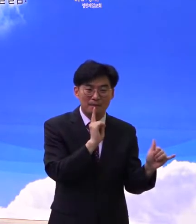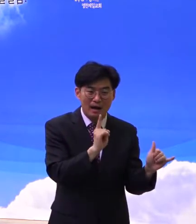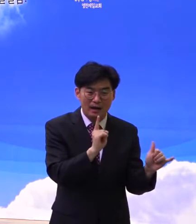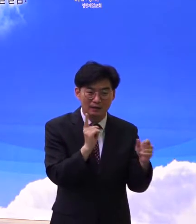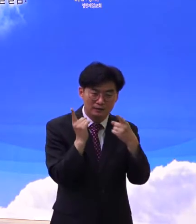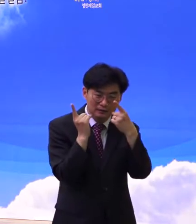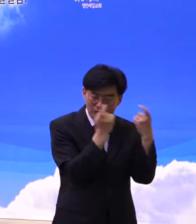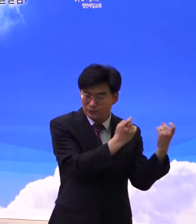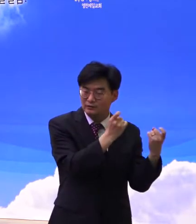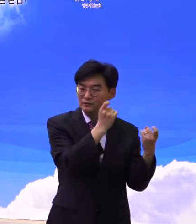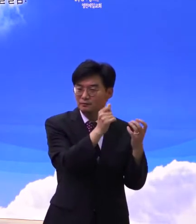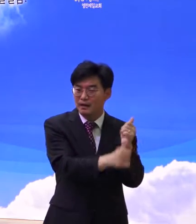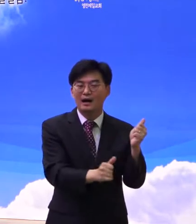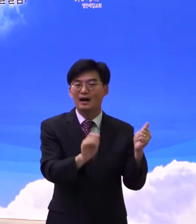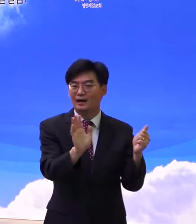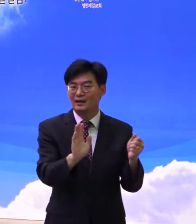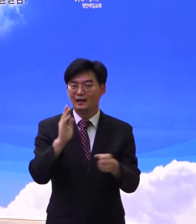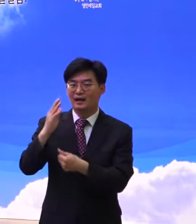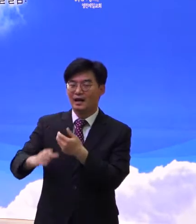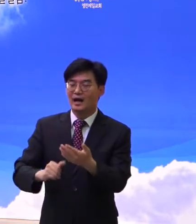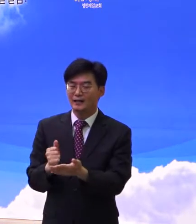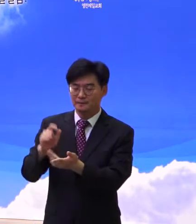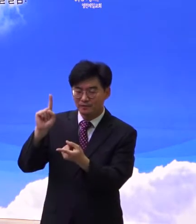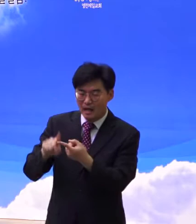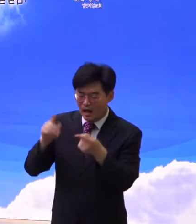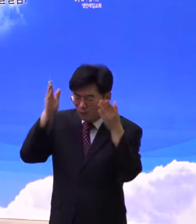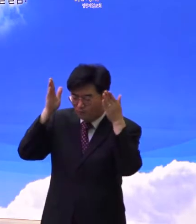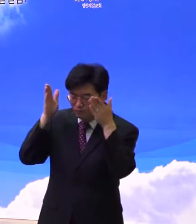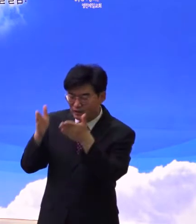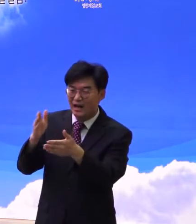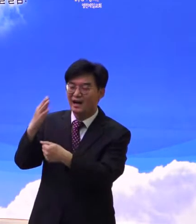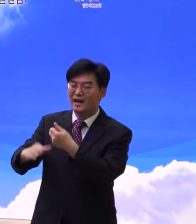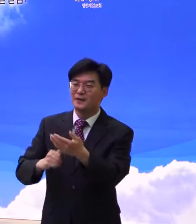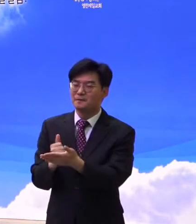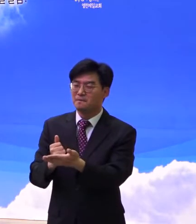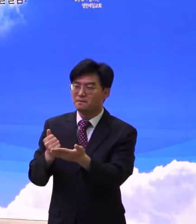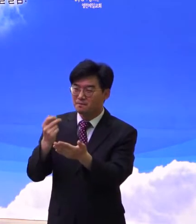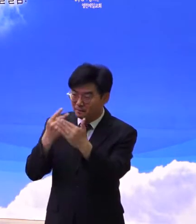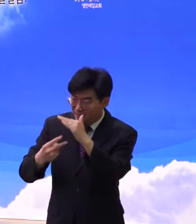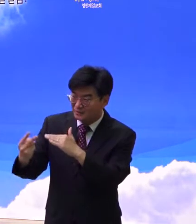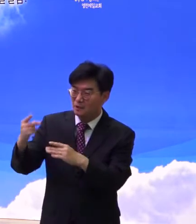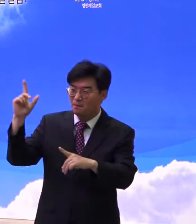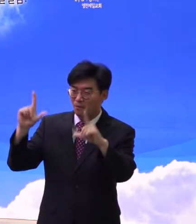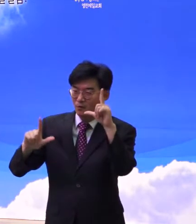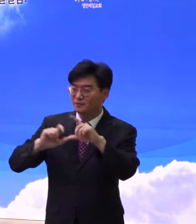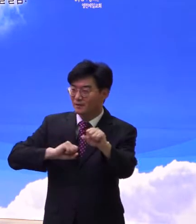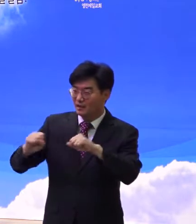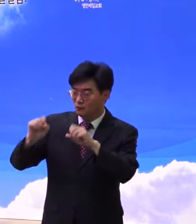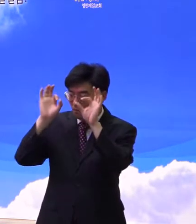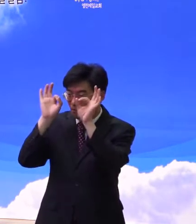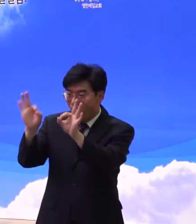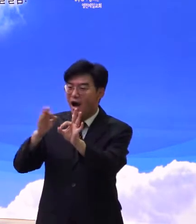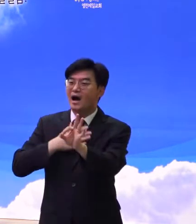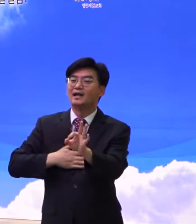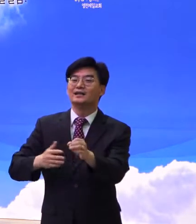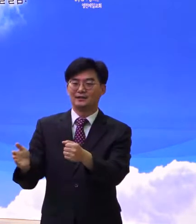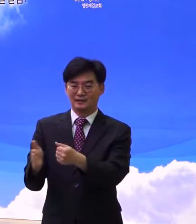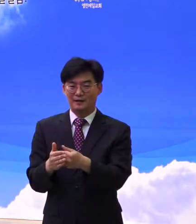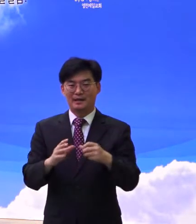없어 라고 말할지라도 하나님이 가능하다 하시고 말씀에 그렇게 기록되어 있다면 가능하다,